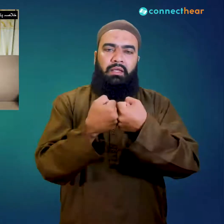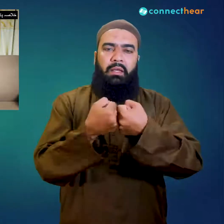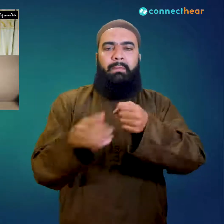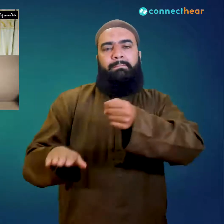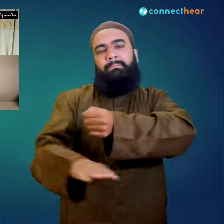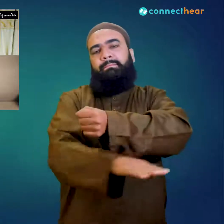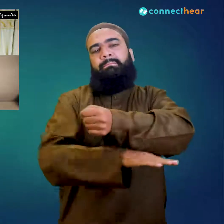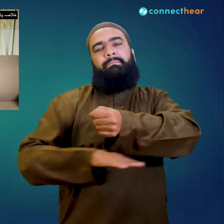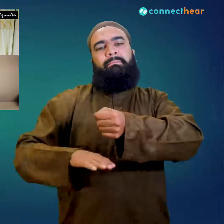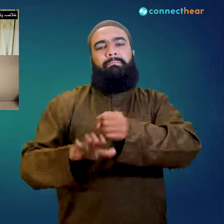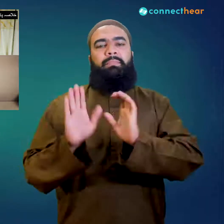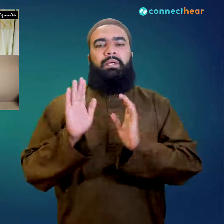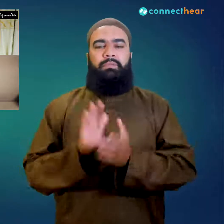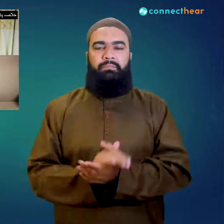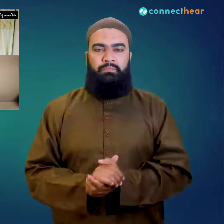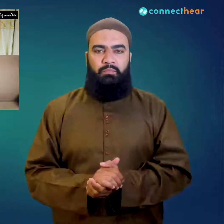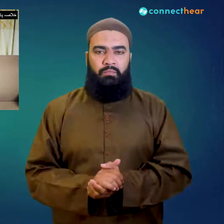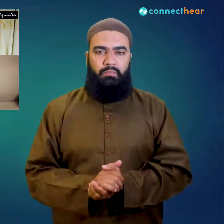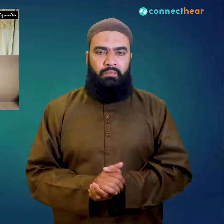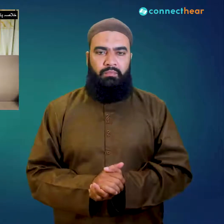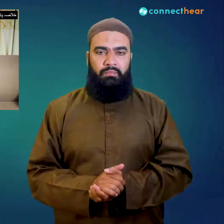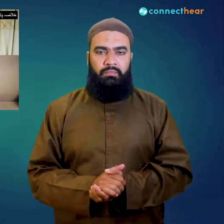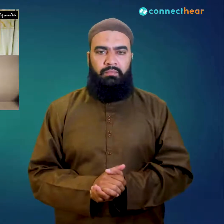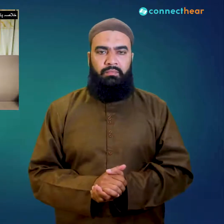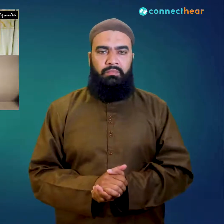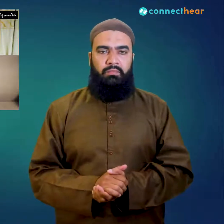دوسری یہ بات بتائی گئی